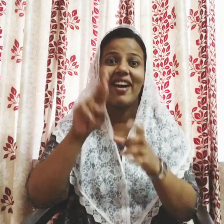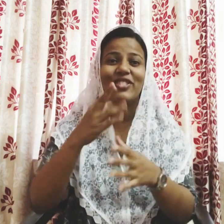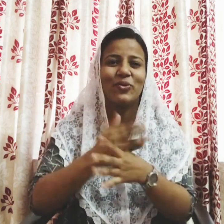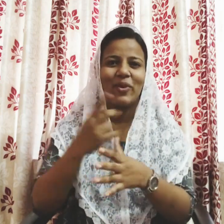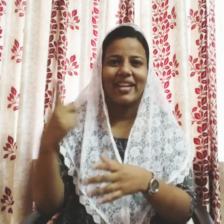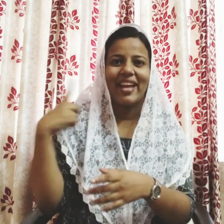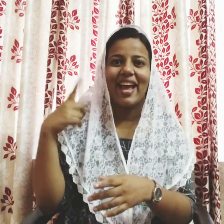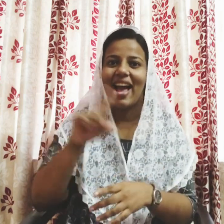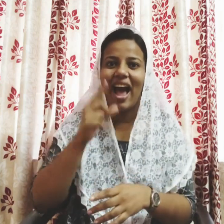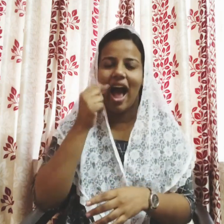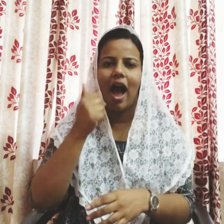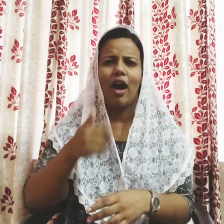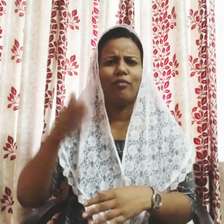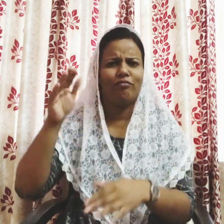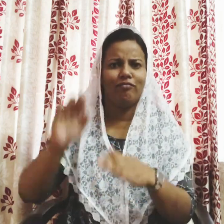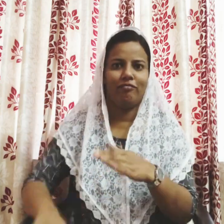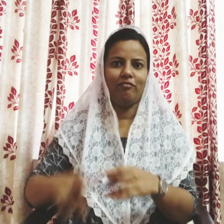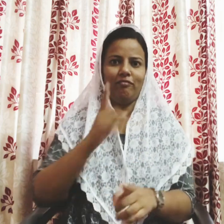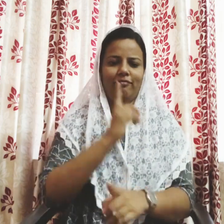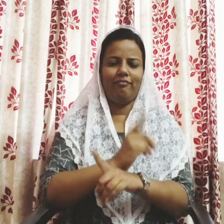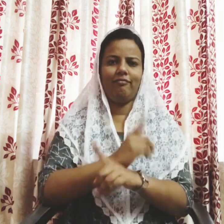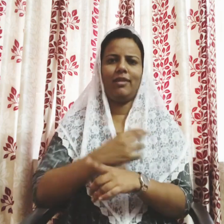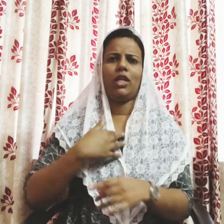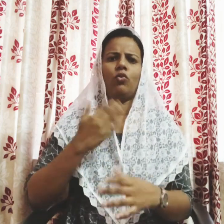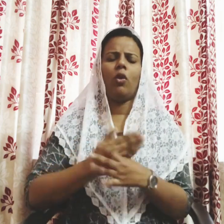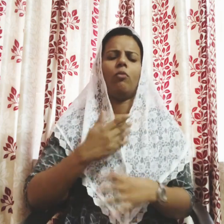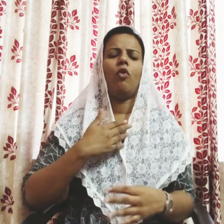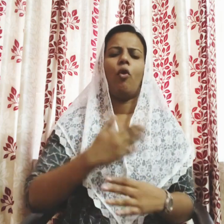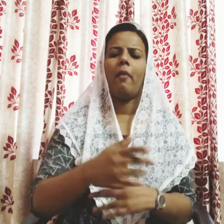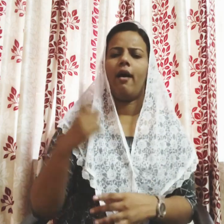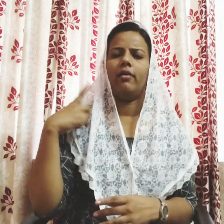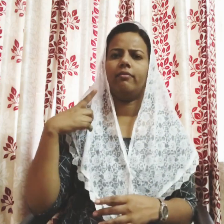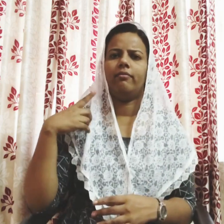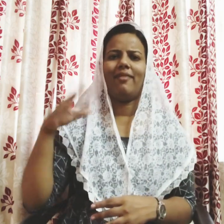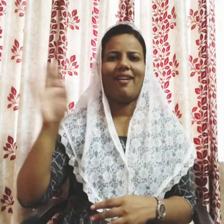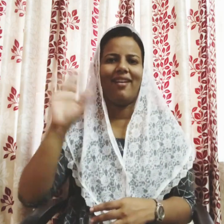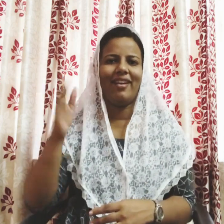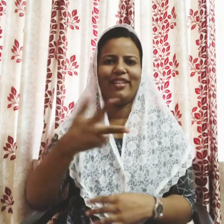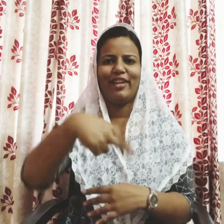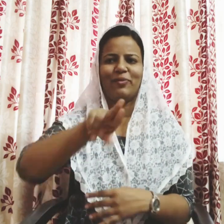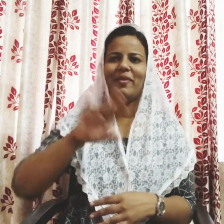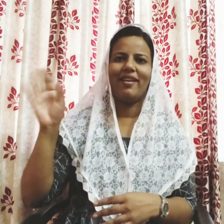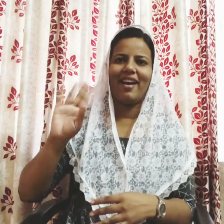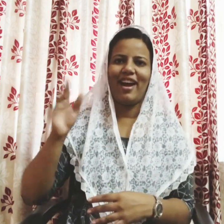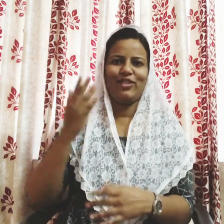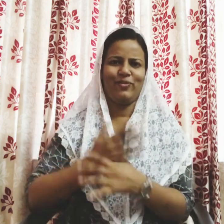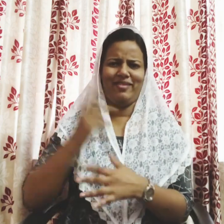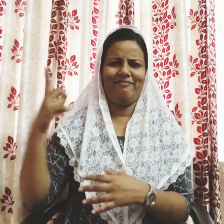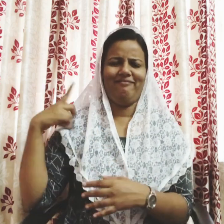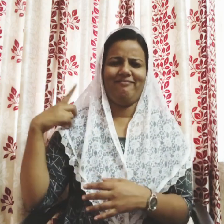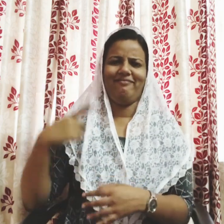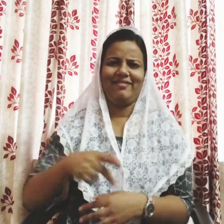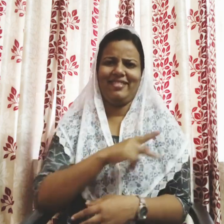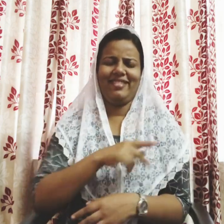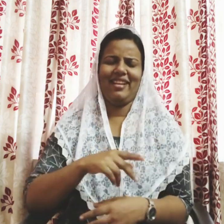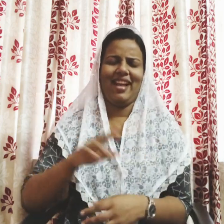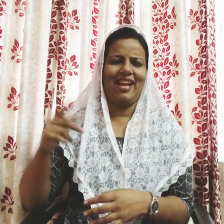ഇതിൽ ജോലി ചെയ്യുന്ന വ്യക്തിയാണ്. പക്ഷേ ഈ വലിയ ഉന്നതനായ വ്യക്തി അങ്ങോട്ട് കയറുമ്പോഴും അദ്ദേഹത്തെ കൈ കാണിക്കും, തിരിച്ചിറങ്ങിപ്പോകുമ്പോഴും കൈ കാണിക്കും. അപ്പോൾ ഐ